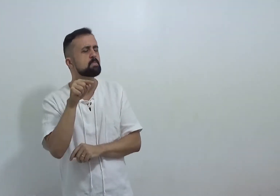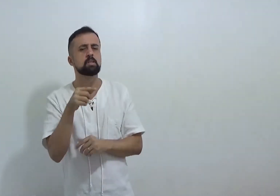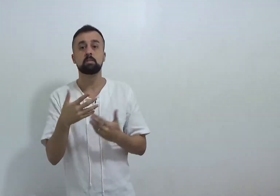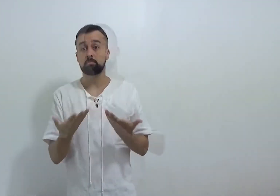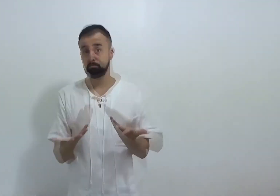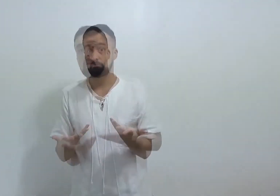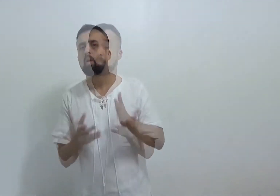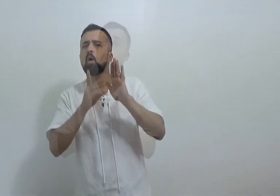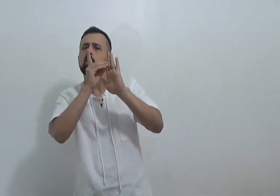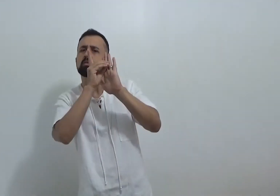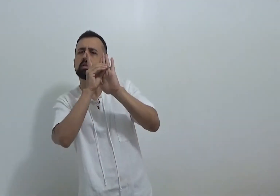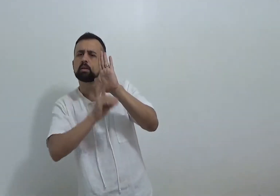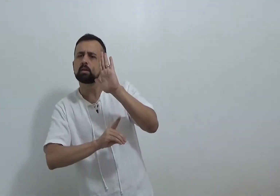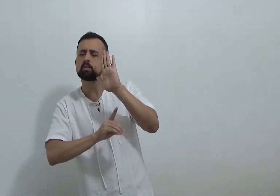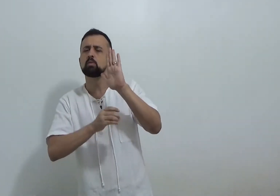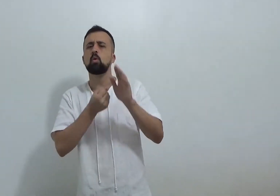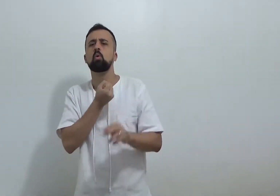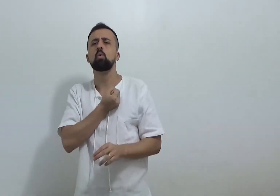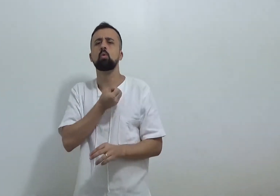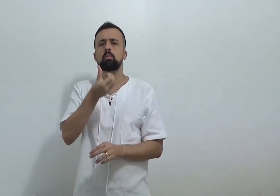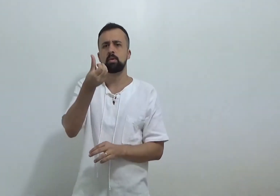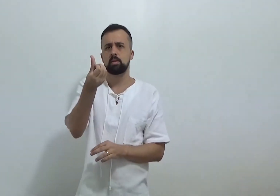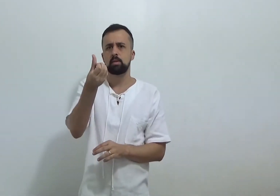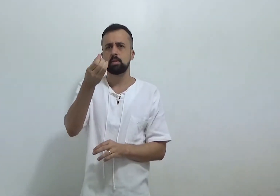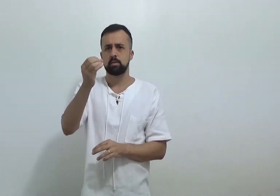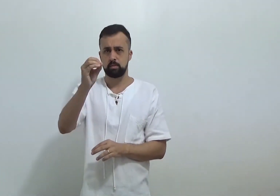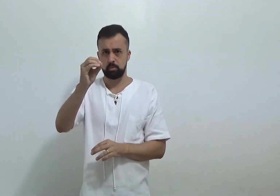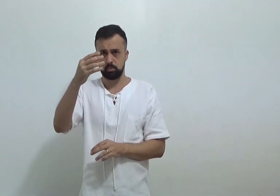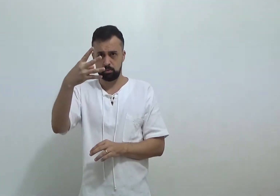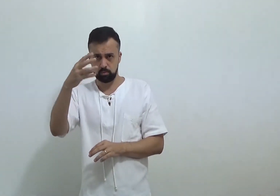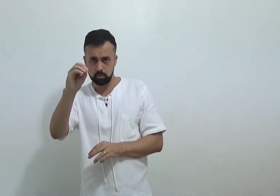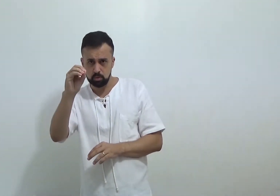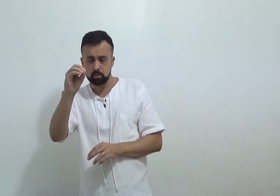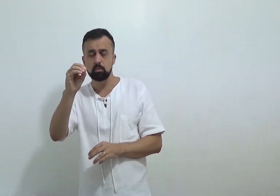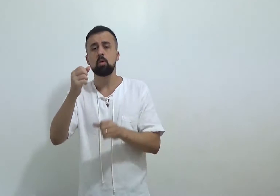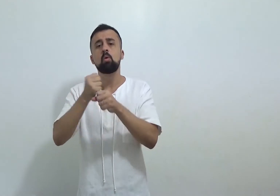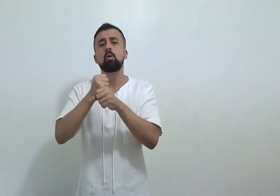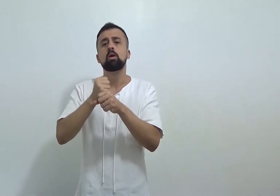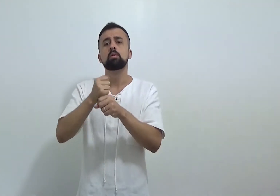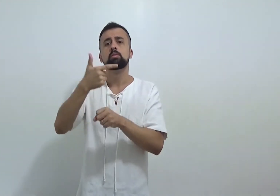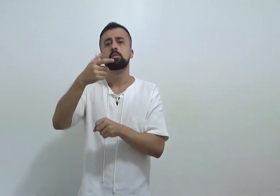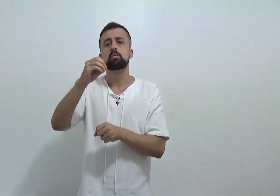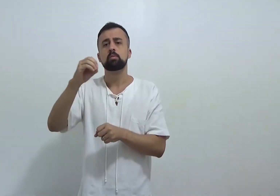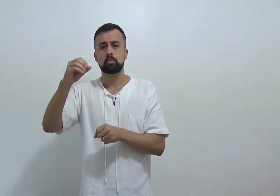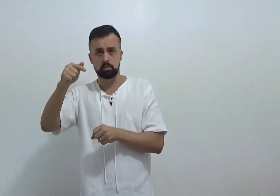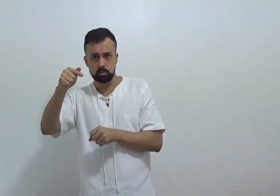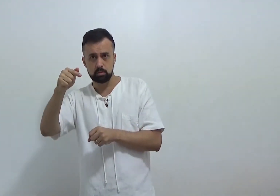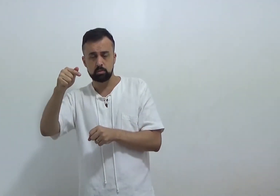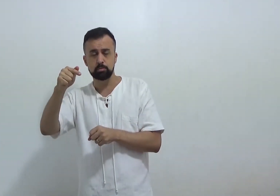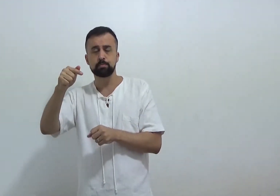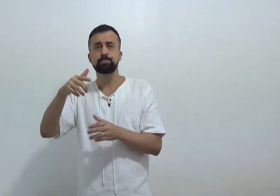existem? Bem, segundo o decreto número 6040 de 2007,